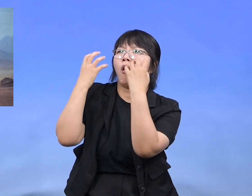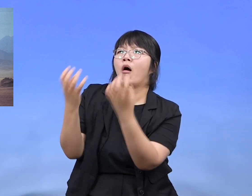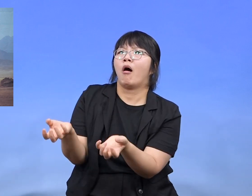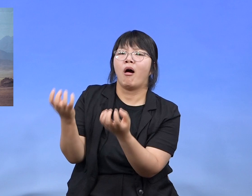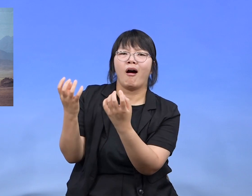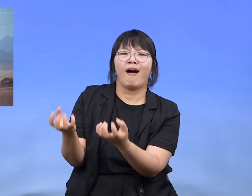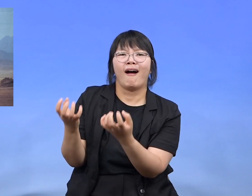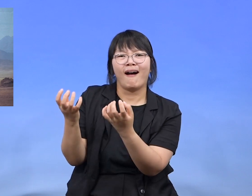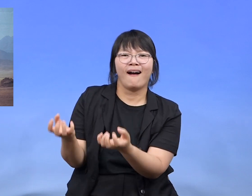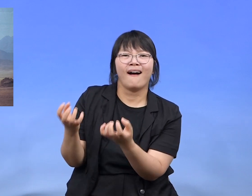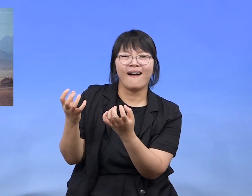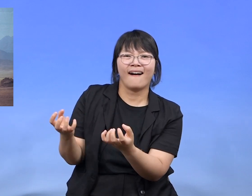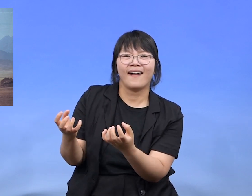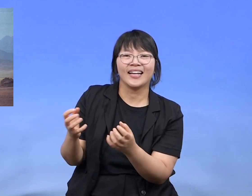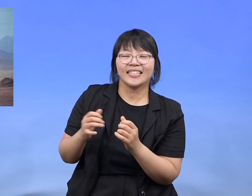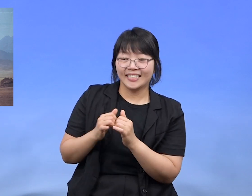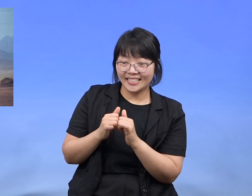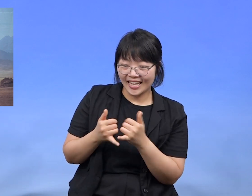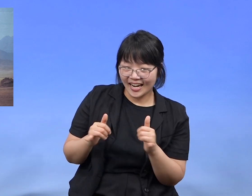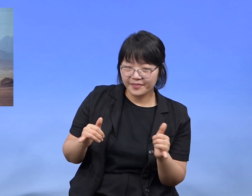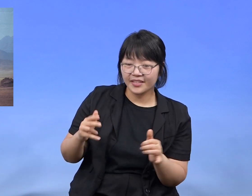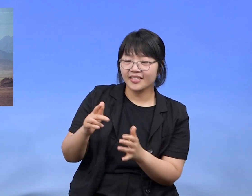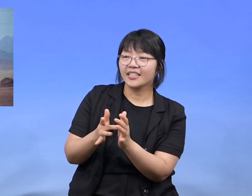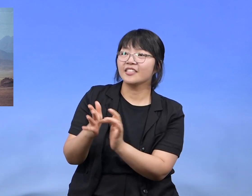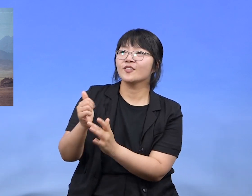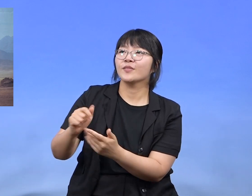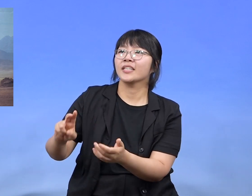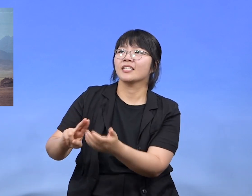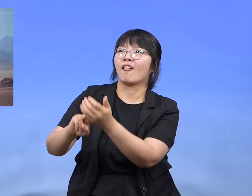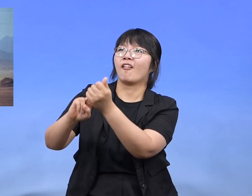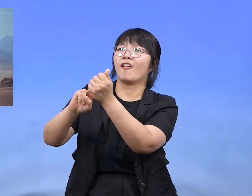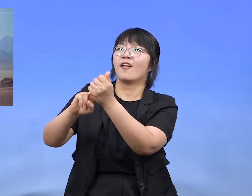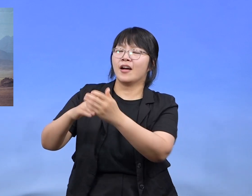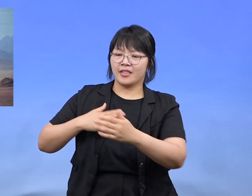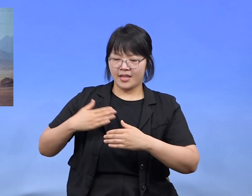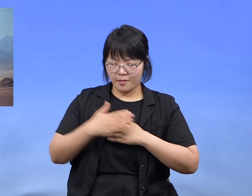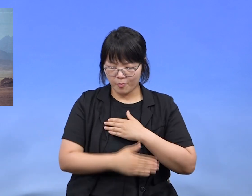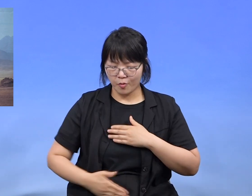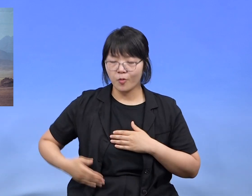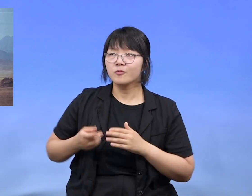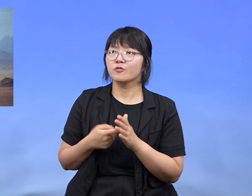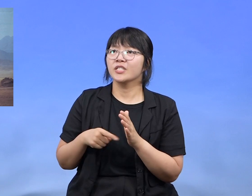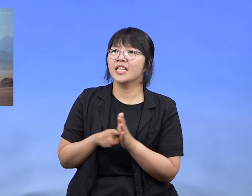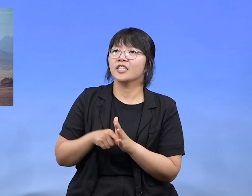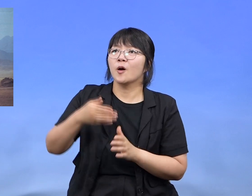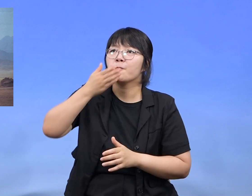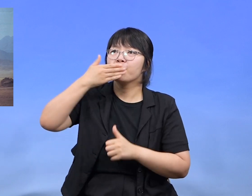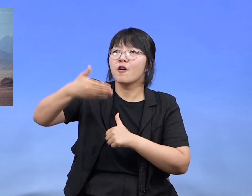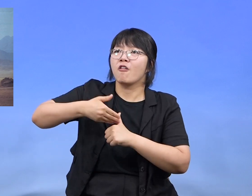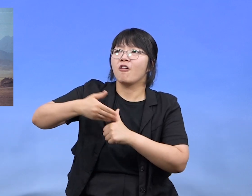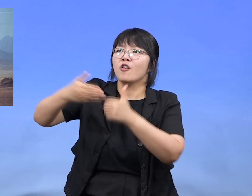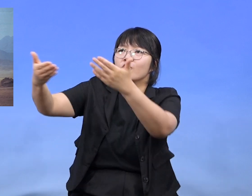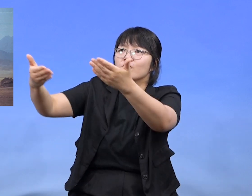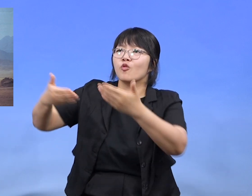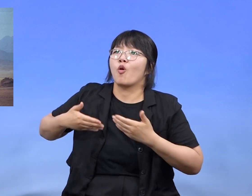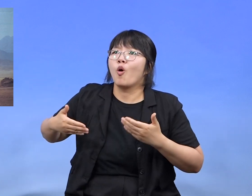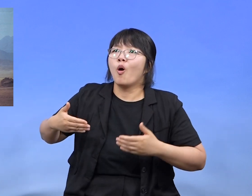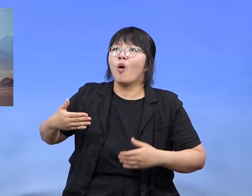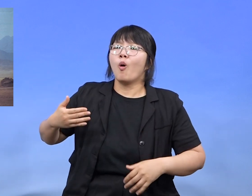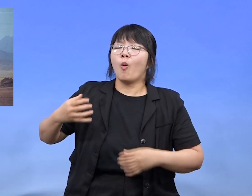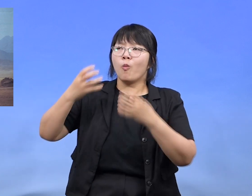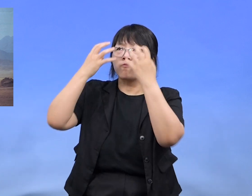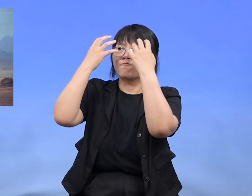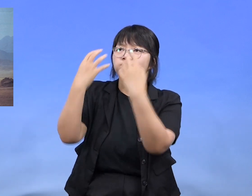사람들이 주님의 기적을 통해서 그들이 필요한 육신의 양식을 공급받은 놀라운 기적,